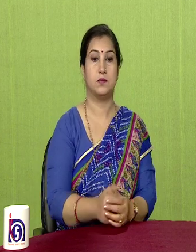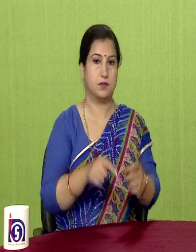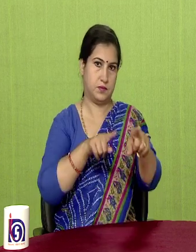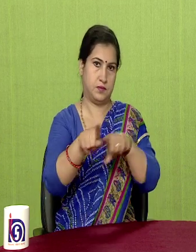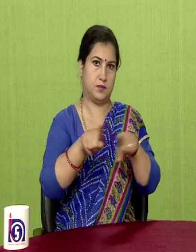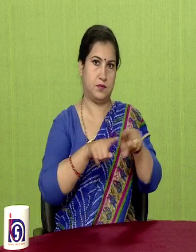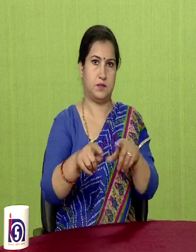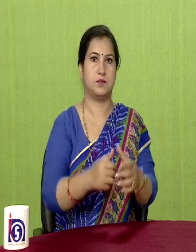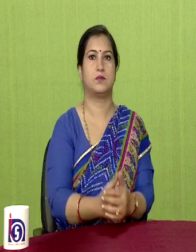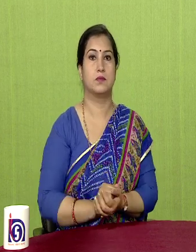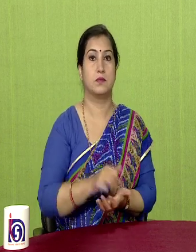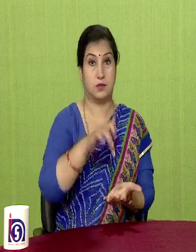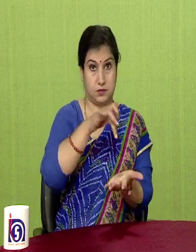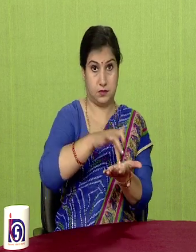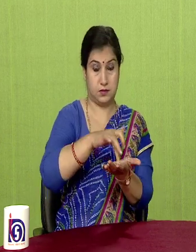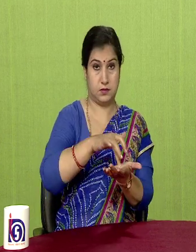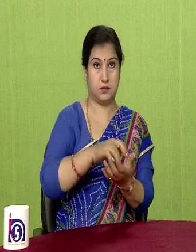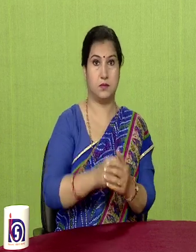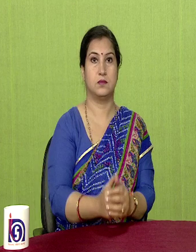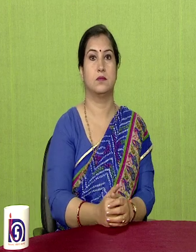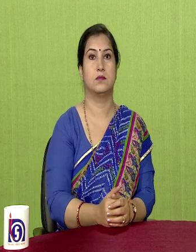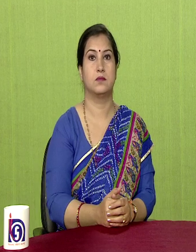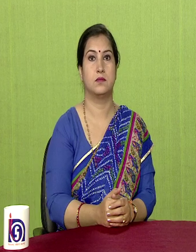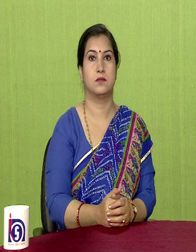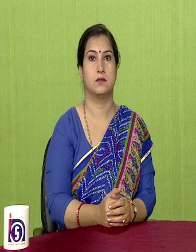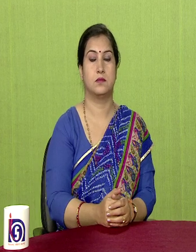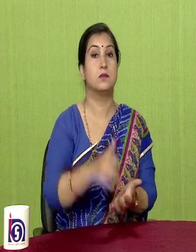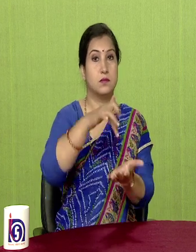चित्रकूट में राम ने भरत के स्वभाव की बड़ी प्रशंसा की।